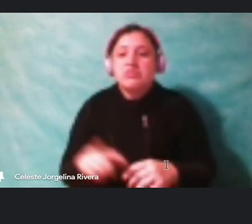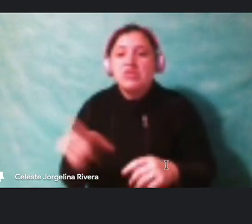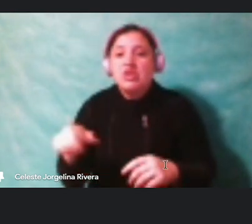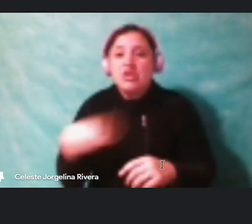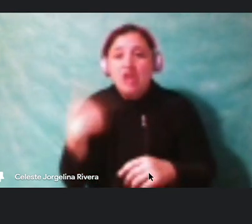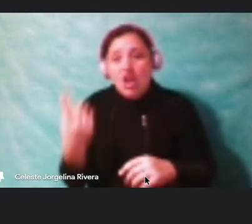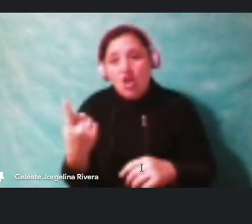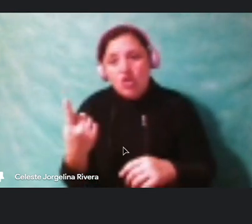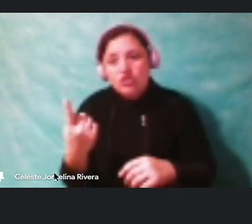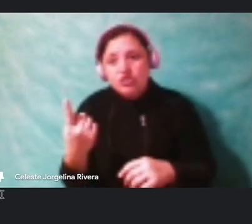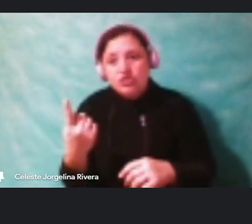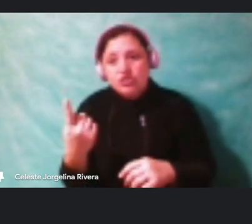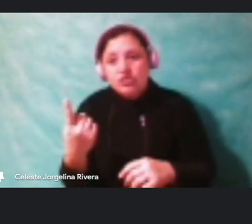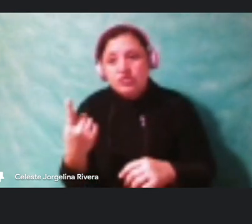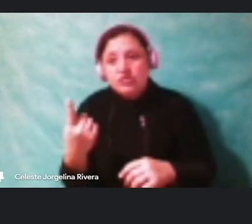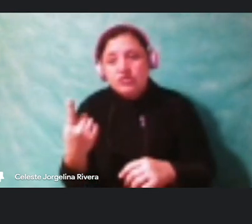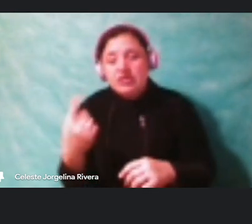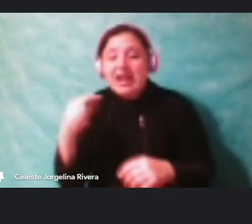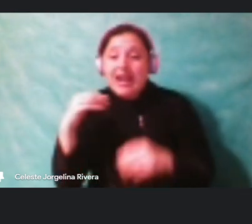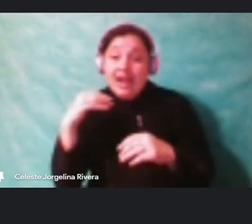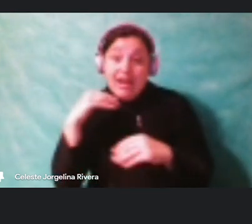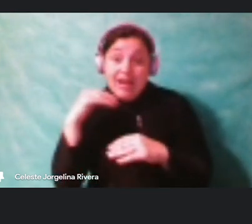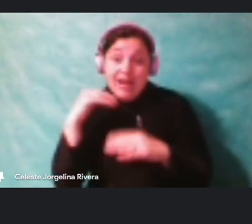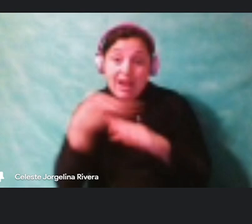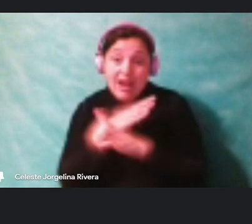De la lengua.